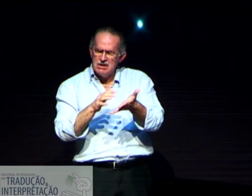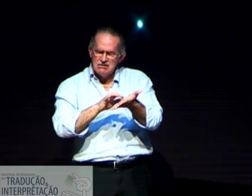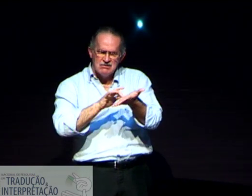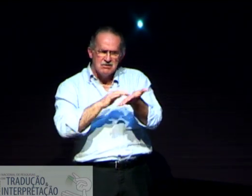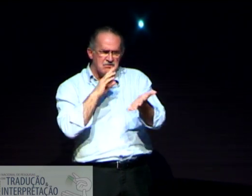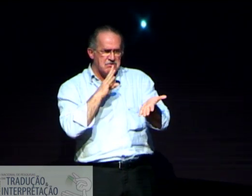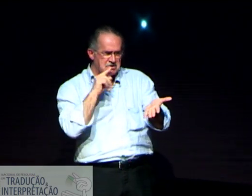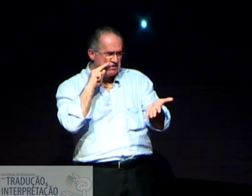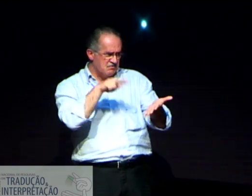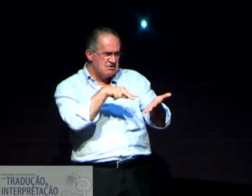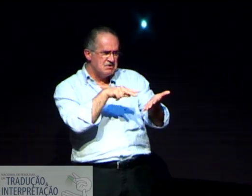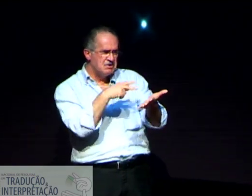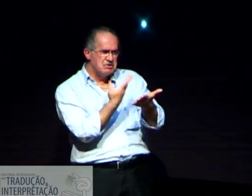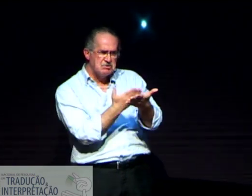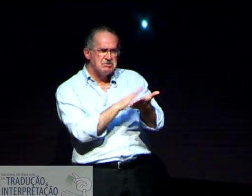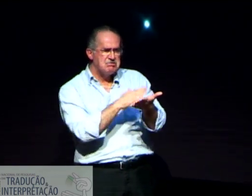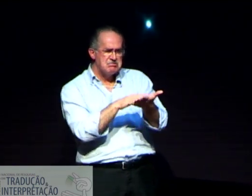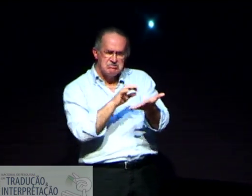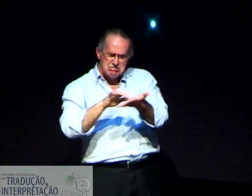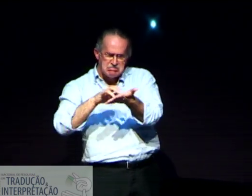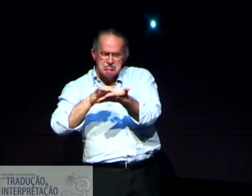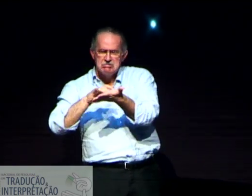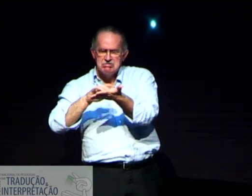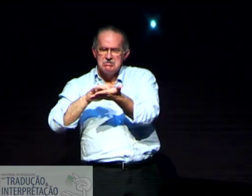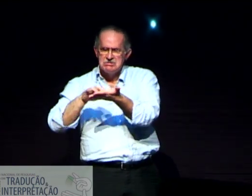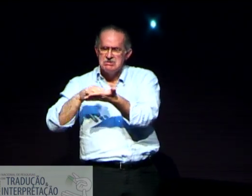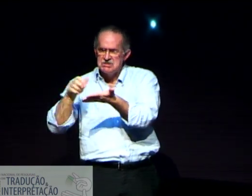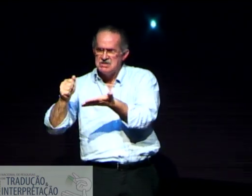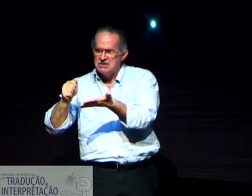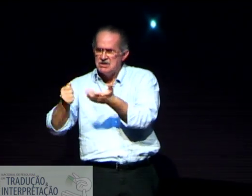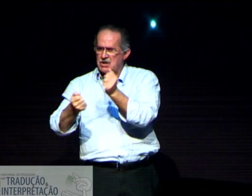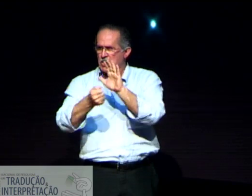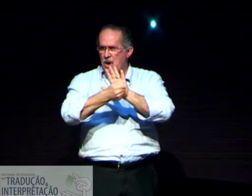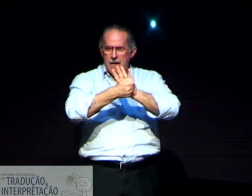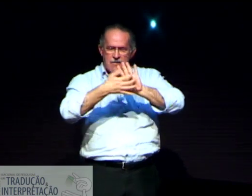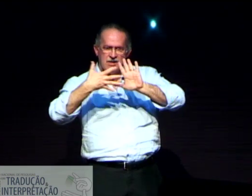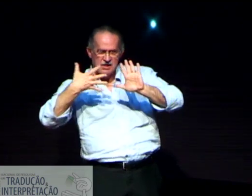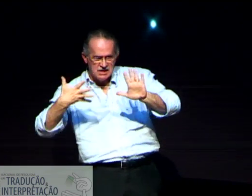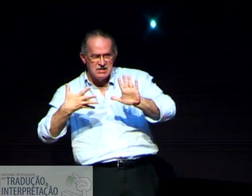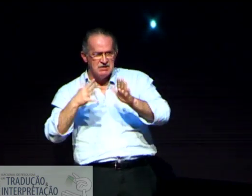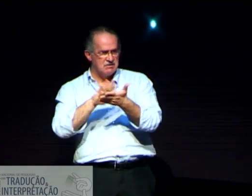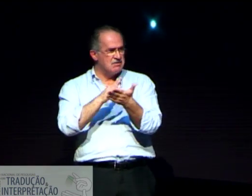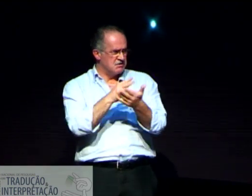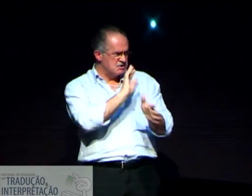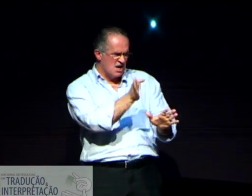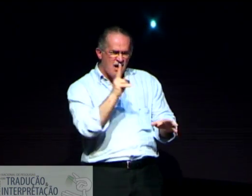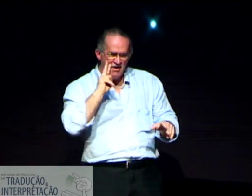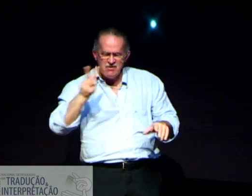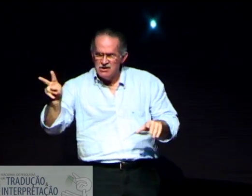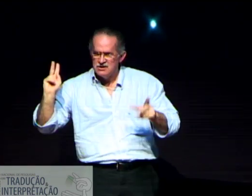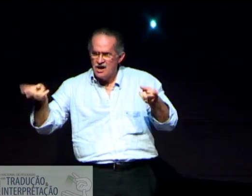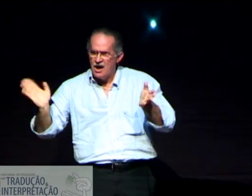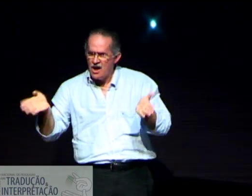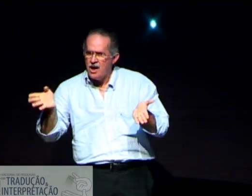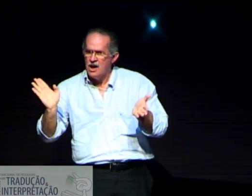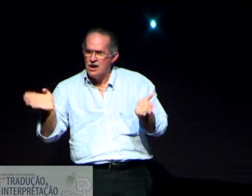Vocês conhecem já alguns aplicativos, né, de celular que usam interpretação, né? Acho que vocês já devem